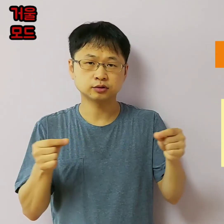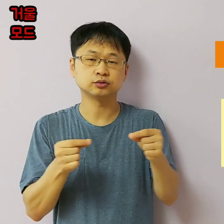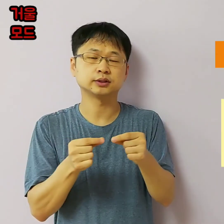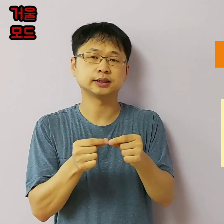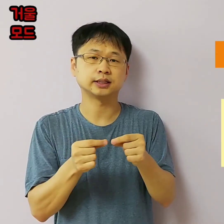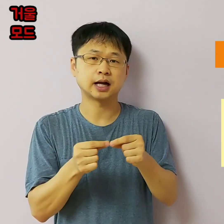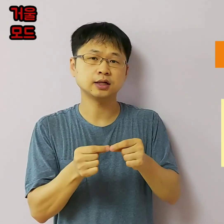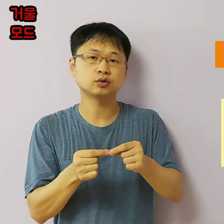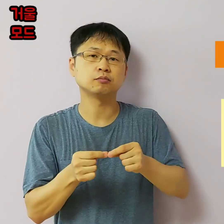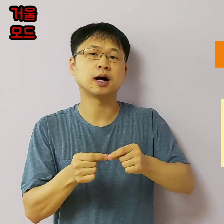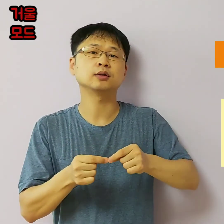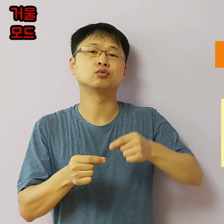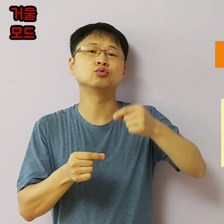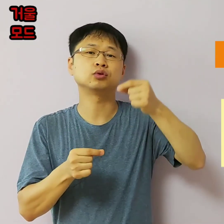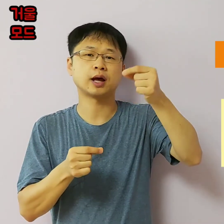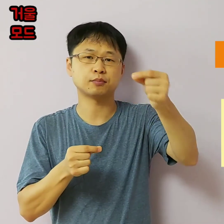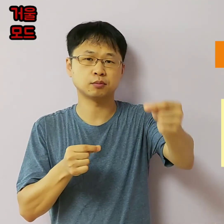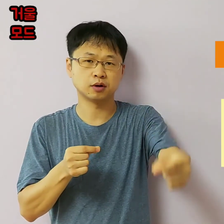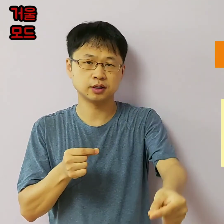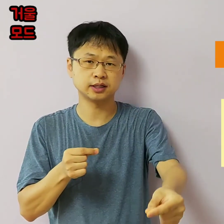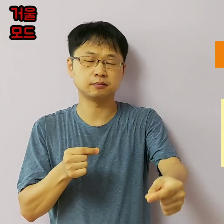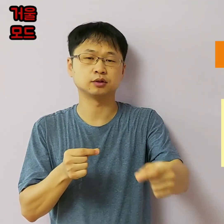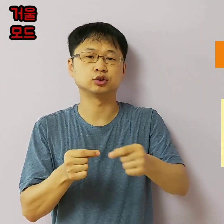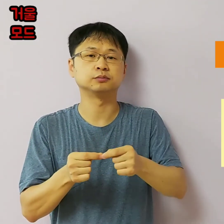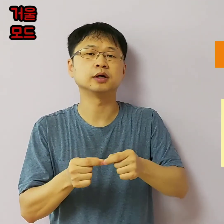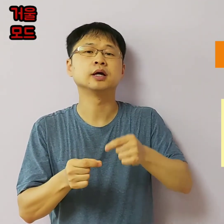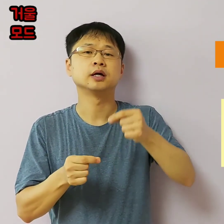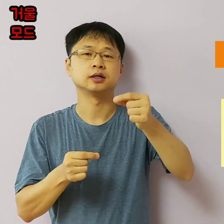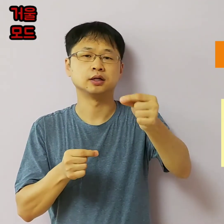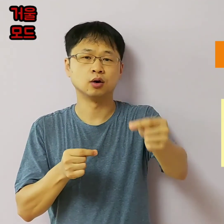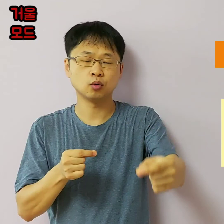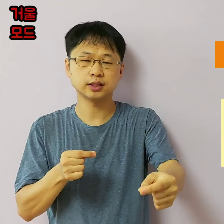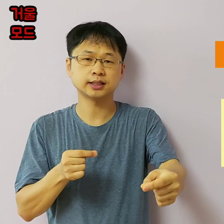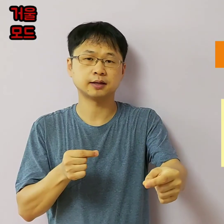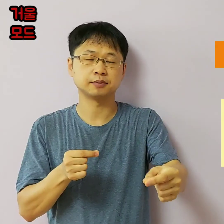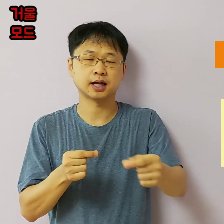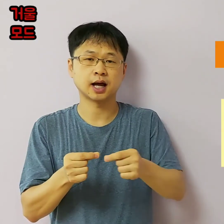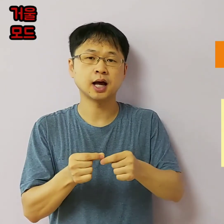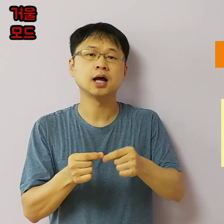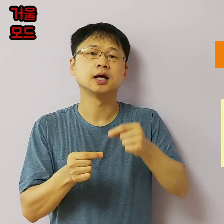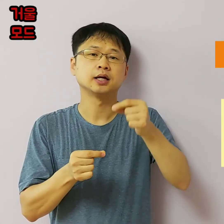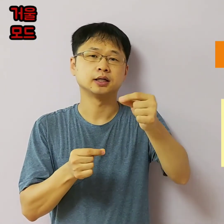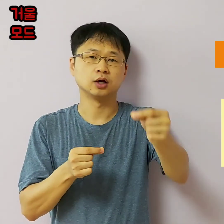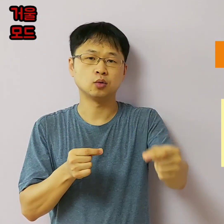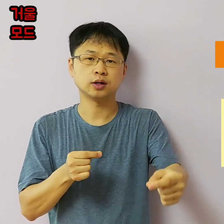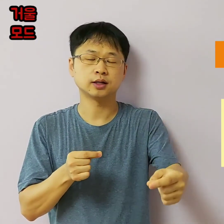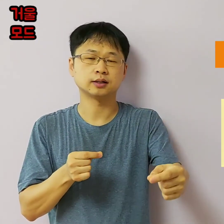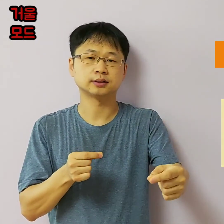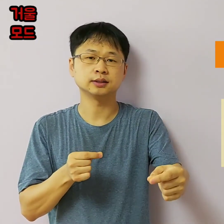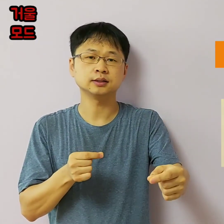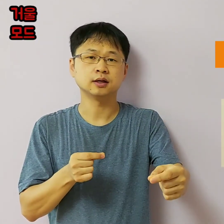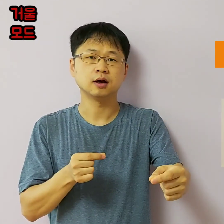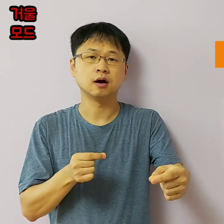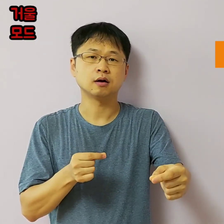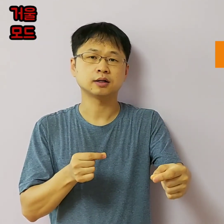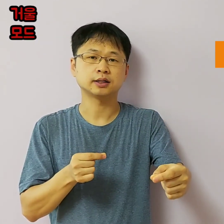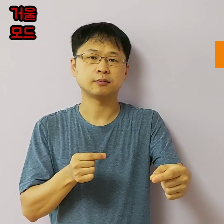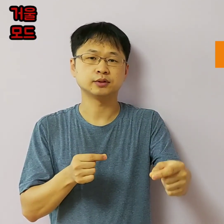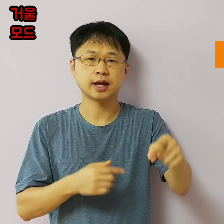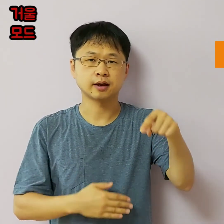벌려주는 것이 아니라 한 손만 둥글게 앞으로 멀리 내밀어 주시면 영원하다입니다. 영원한 것은 없기 때문에